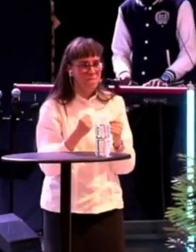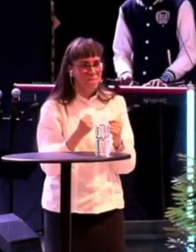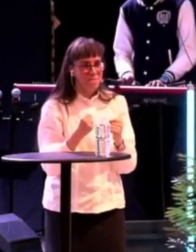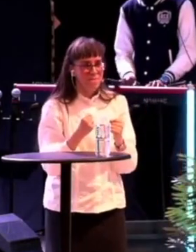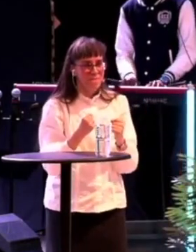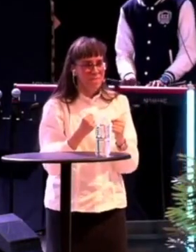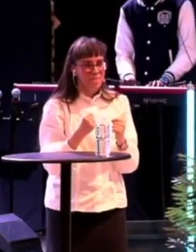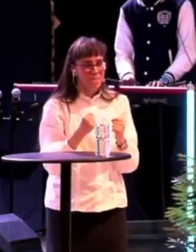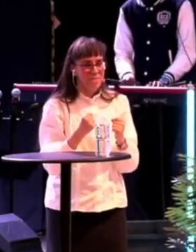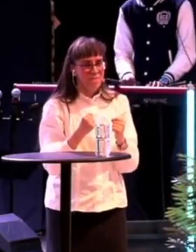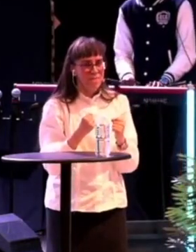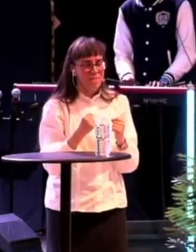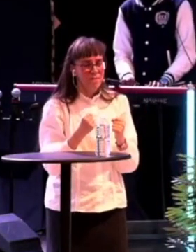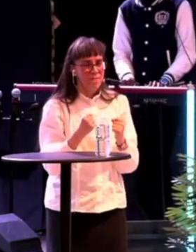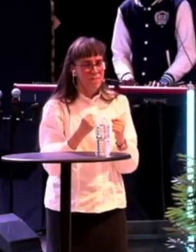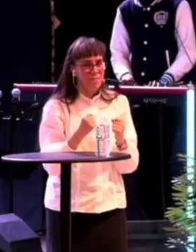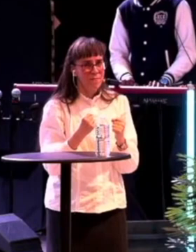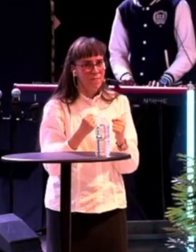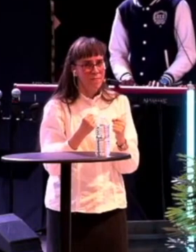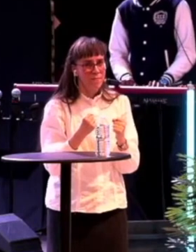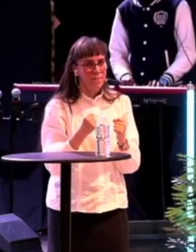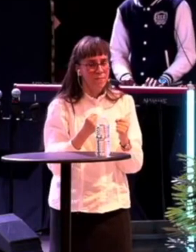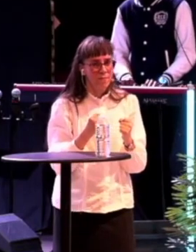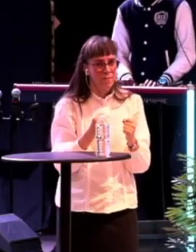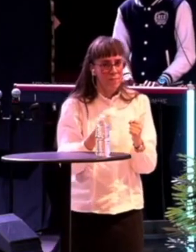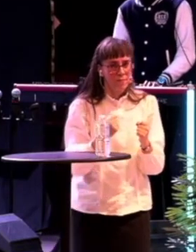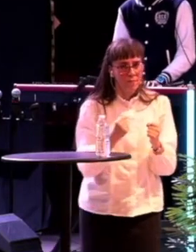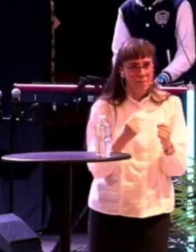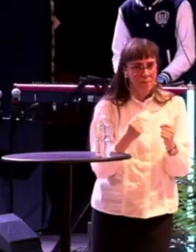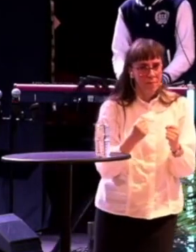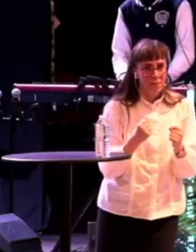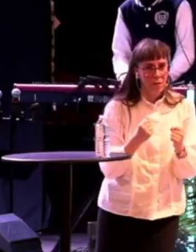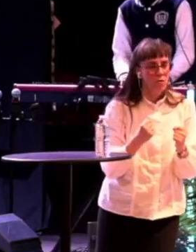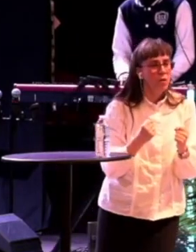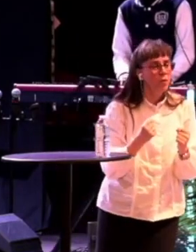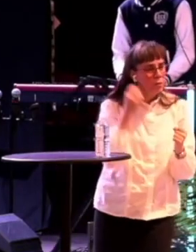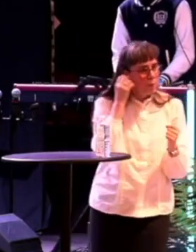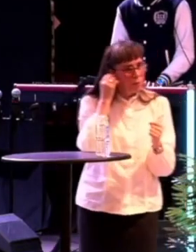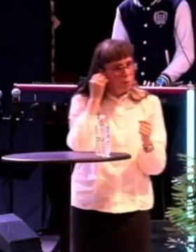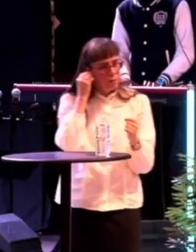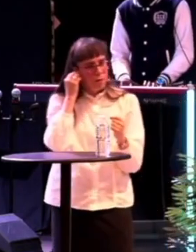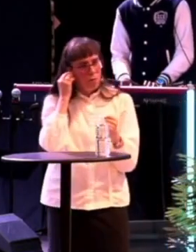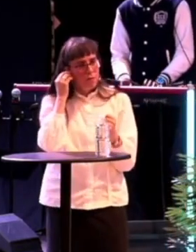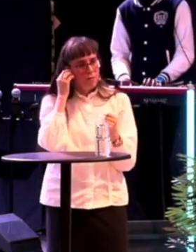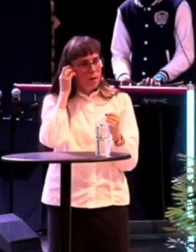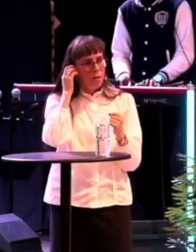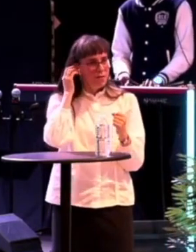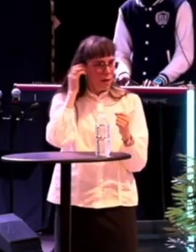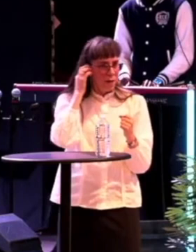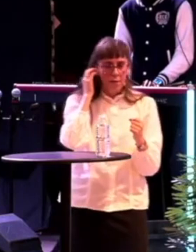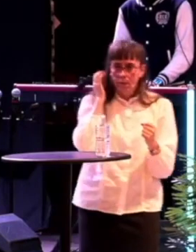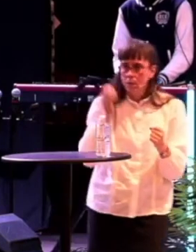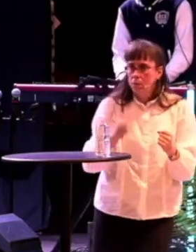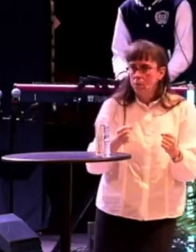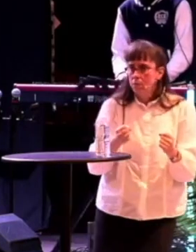vous savez, quand Jean était sur l'île de Patmos, il était banni à Patmos. When John was in Patmos, he was